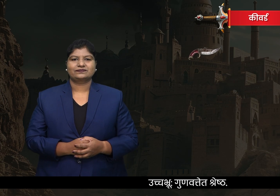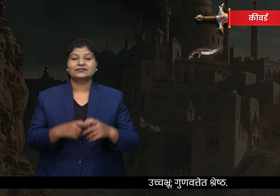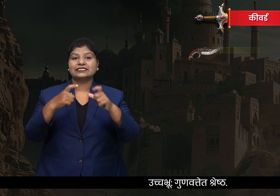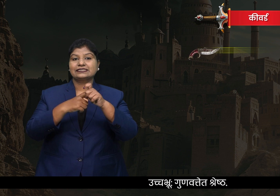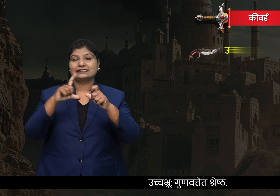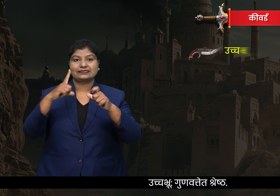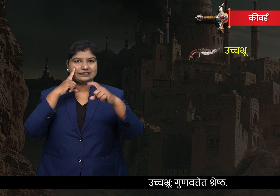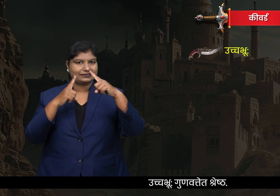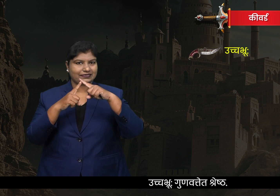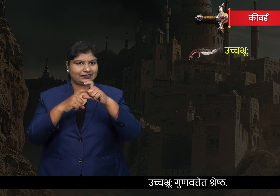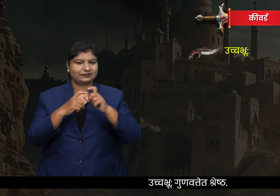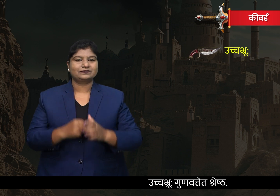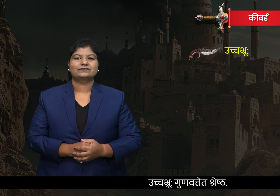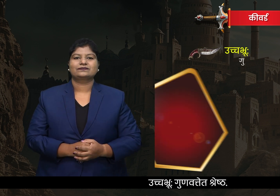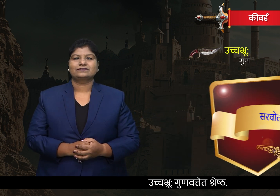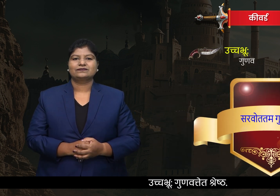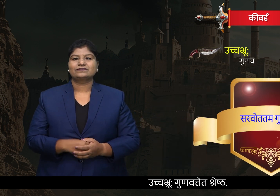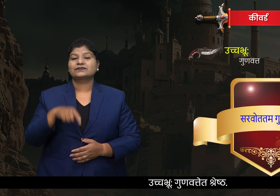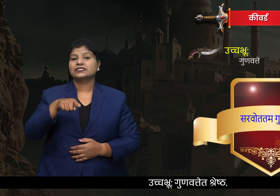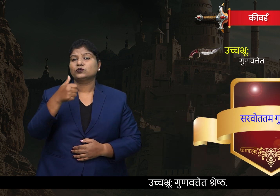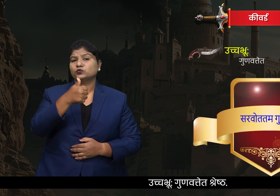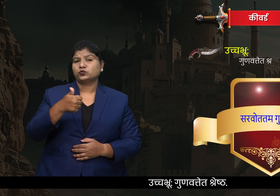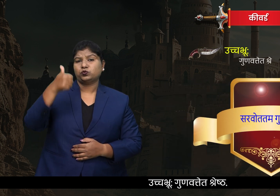उच्च भ्रू म्हणजे गुणवत्तेत श्रेष्ठ.